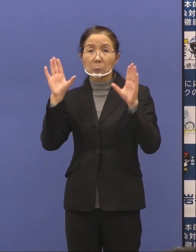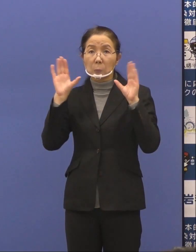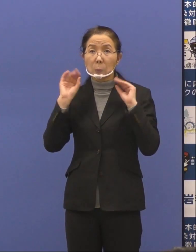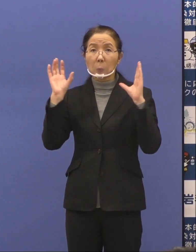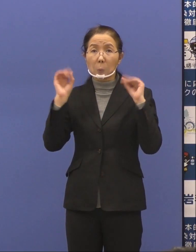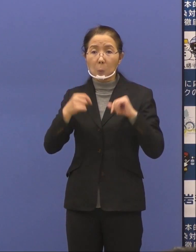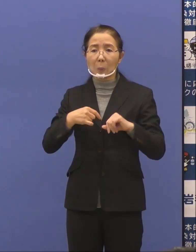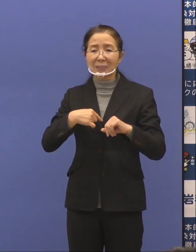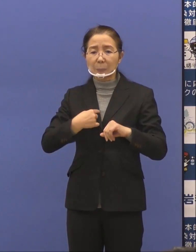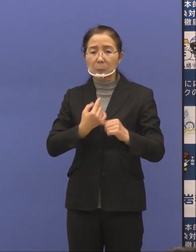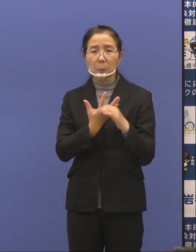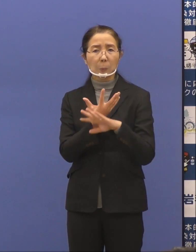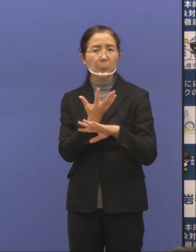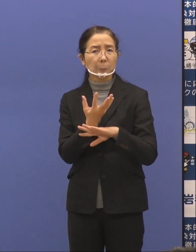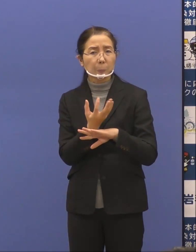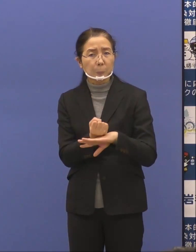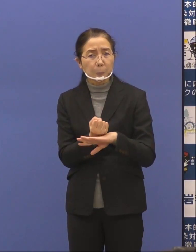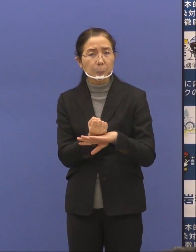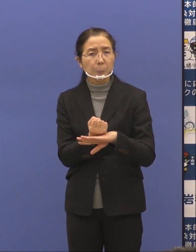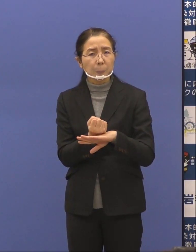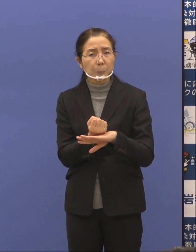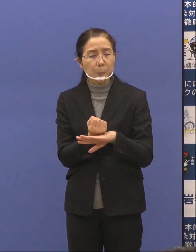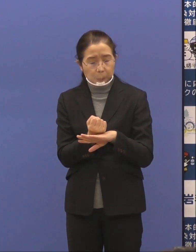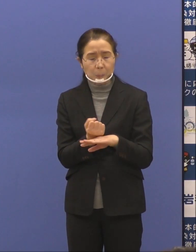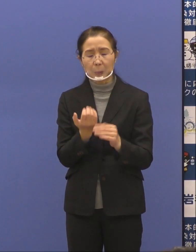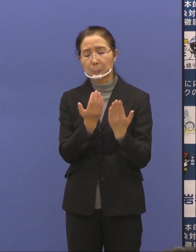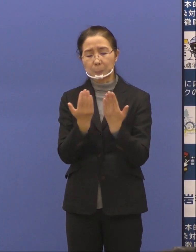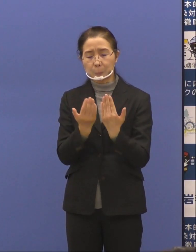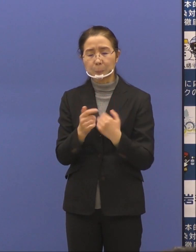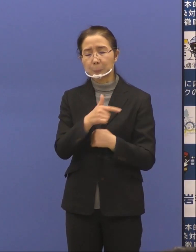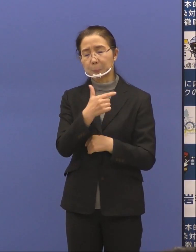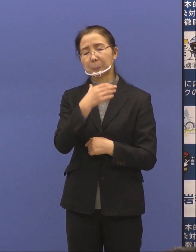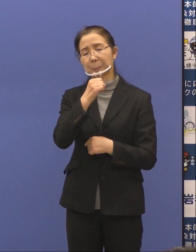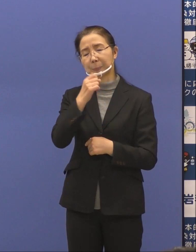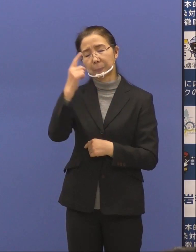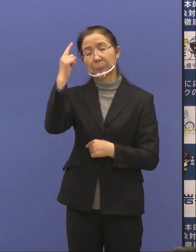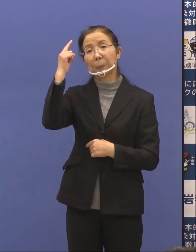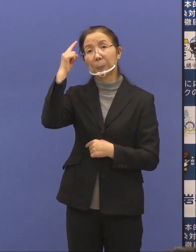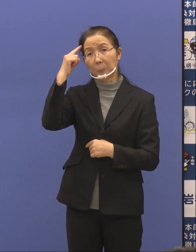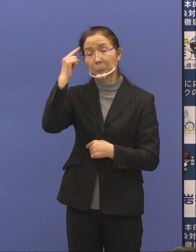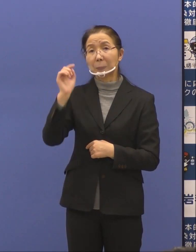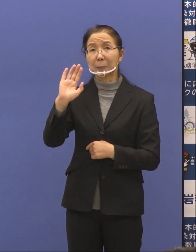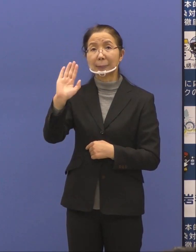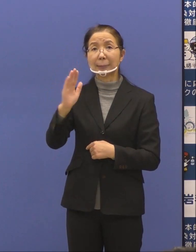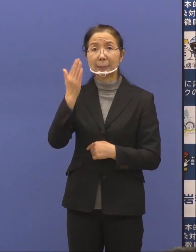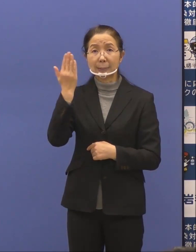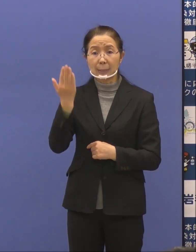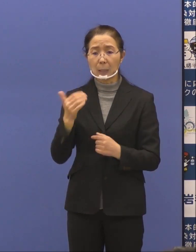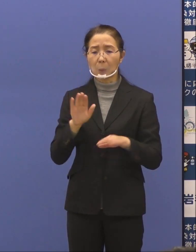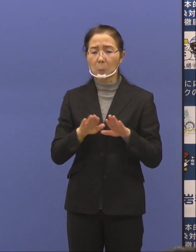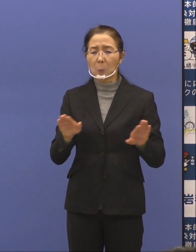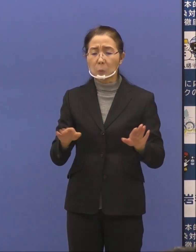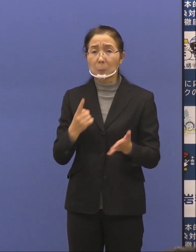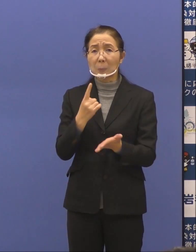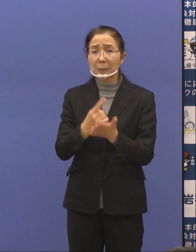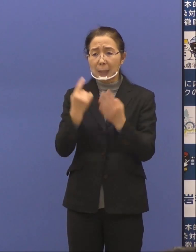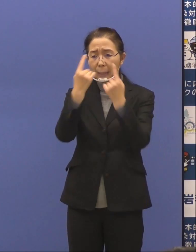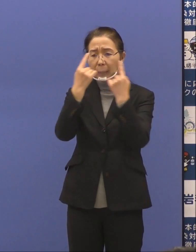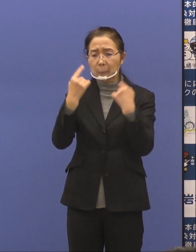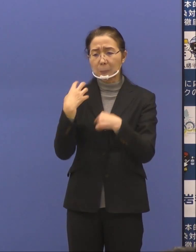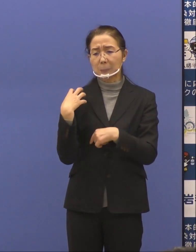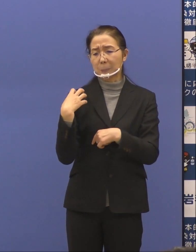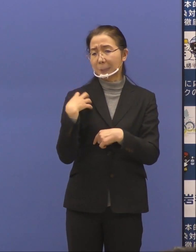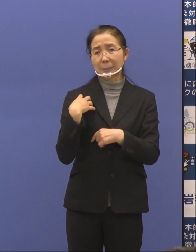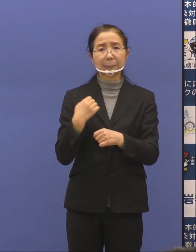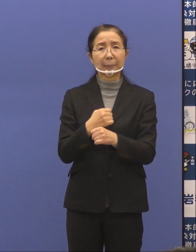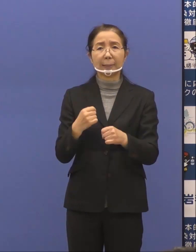自分のものにするということは望ましいと思います。ただ子どもだけの自己責任にするわけにはい